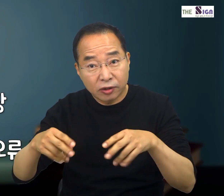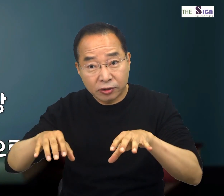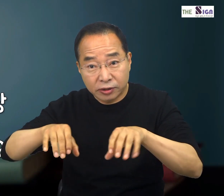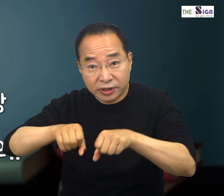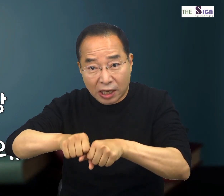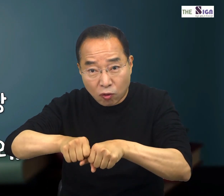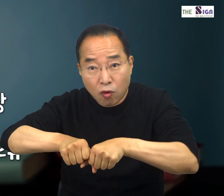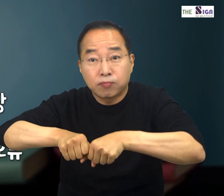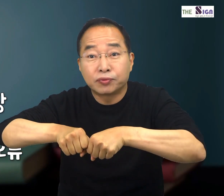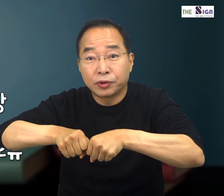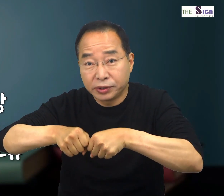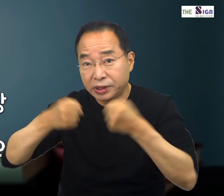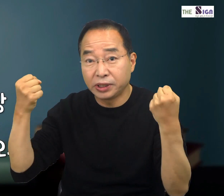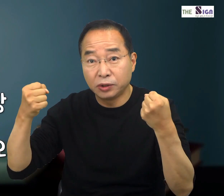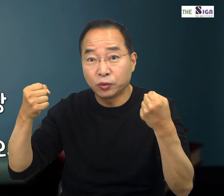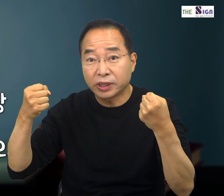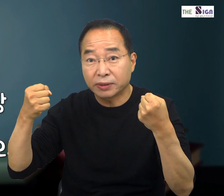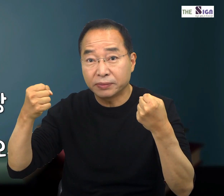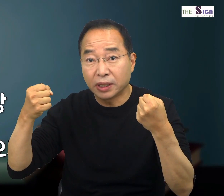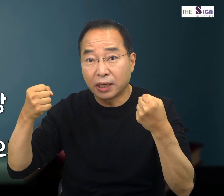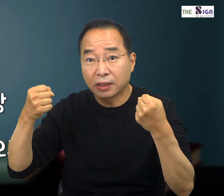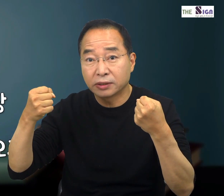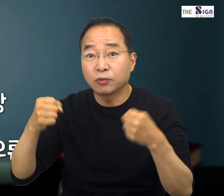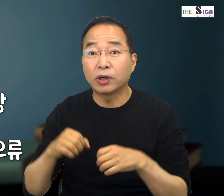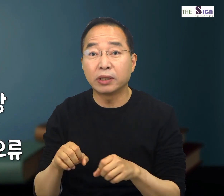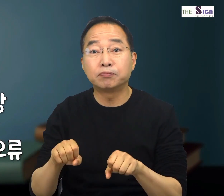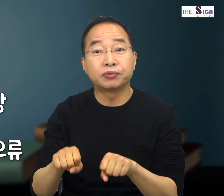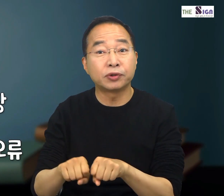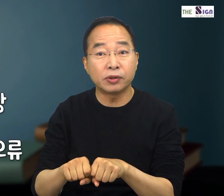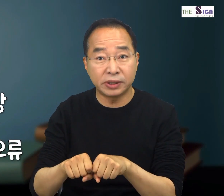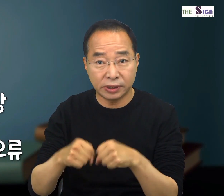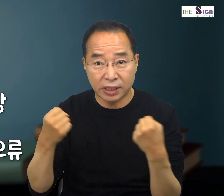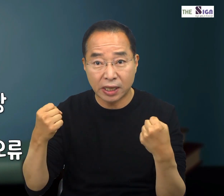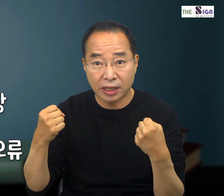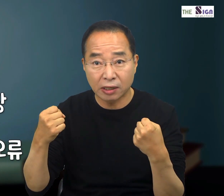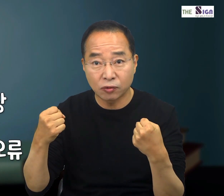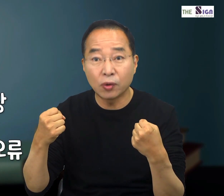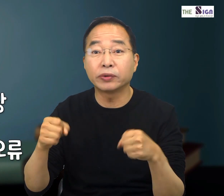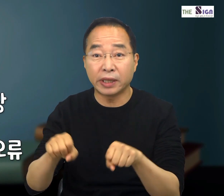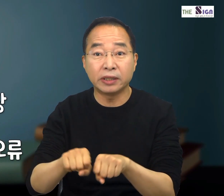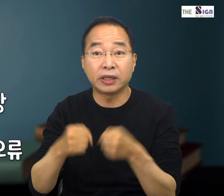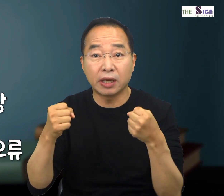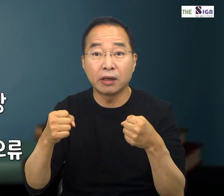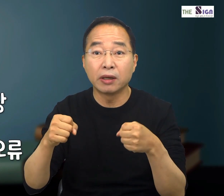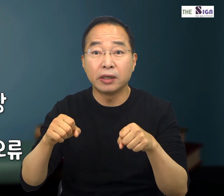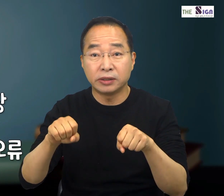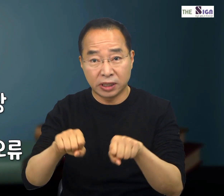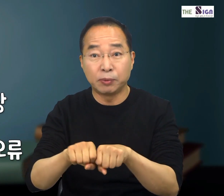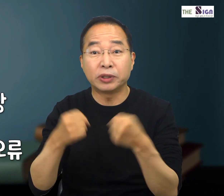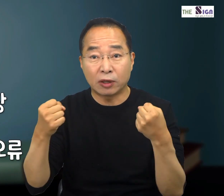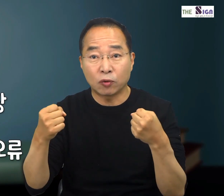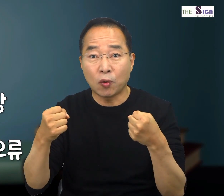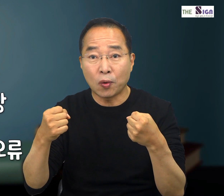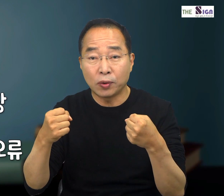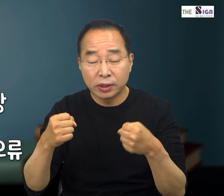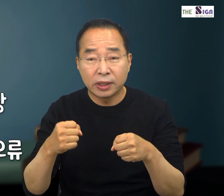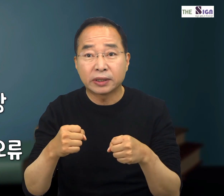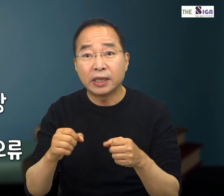것들을 잡고 부러뜨리는 동작입니다. 그래서 원래는 부러지다라고 되는 게 이제 기본 단어고, 다 이제